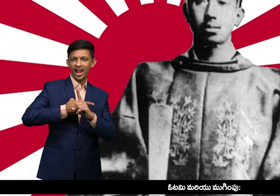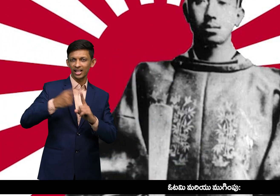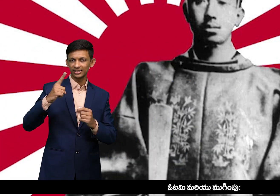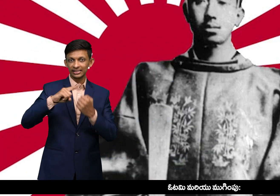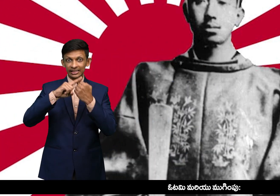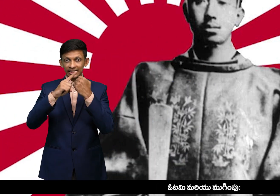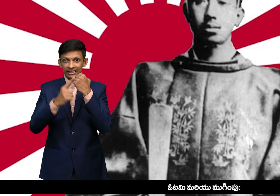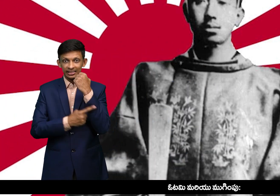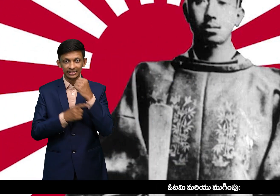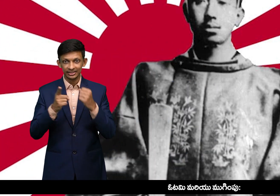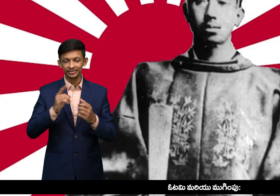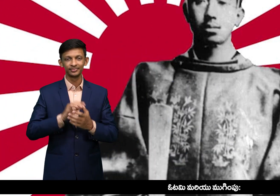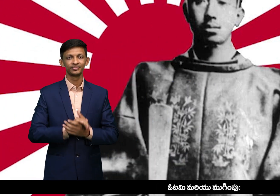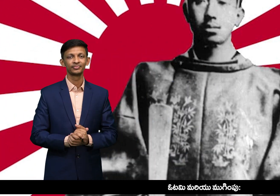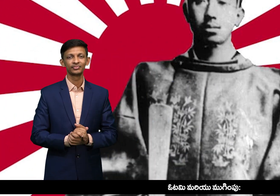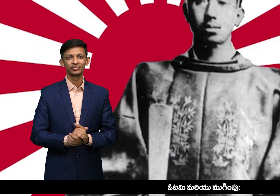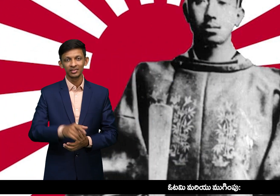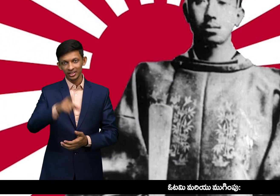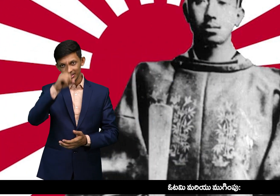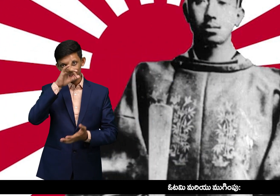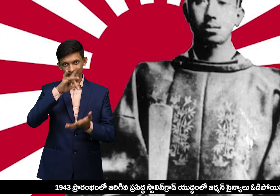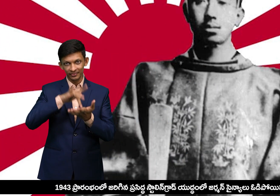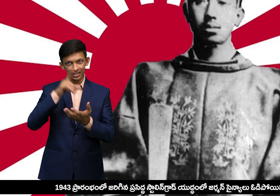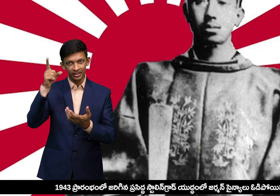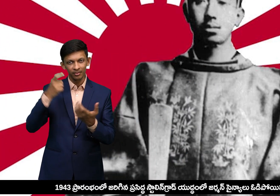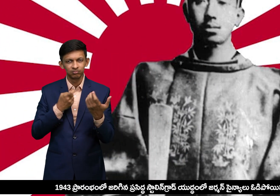ఓటమి మరియు ముగింపు.